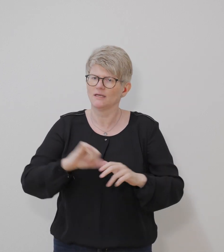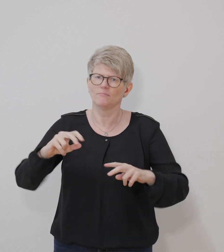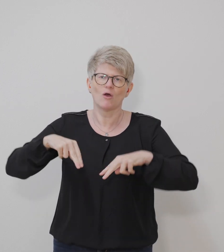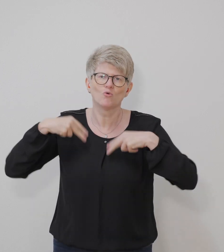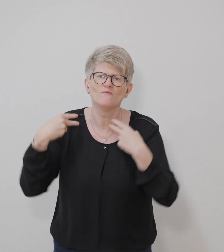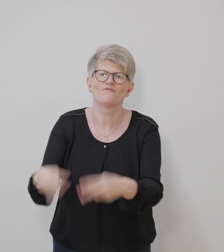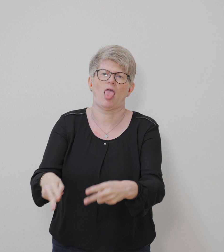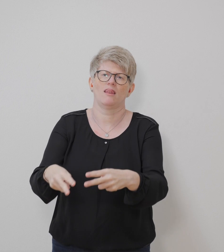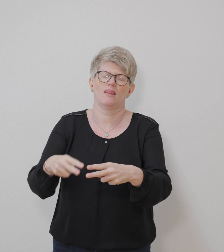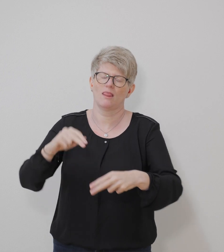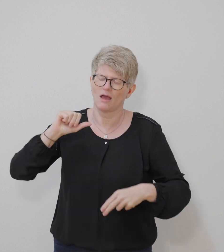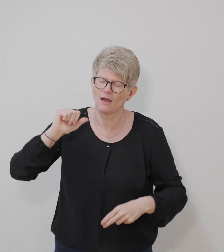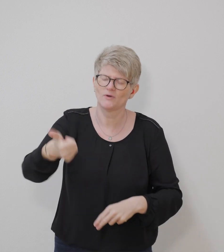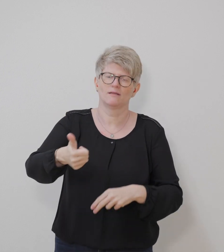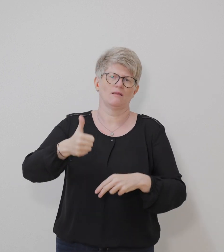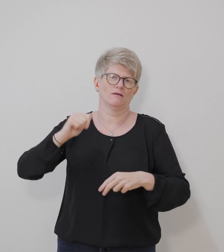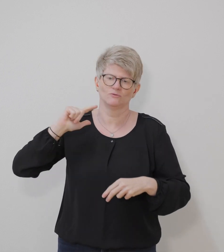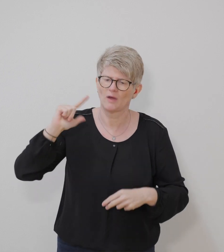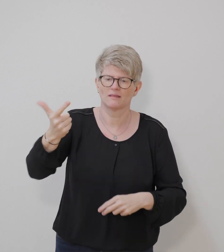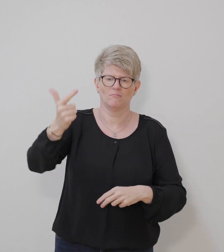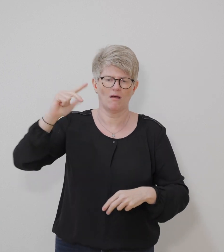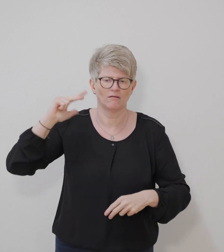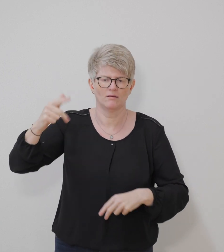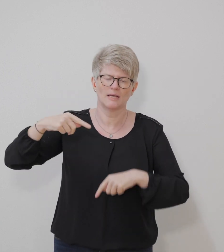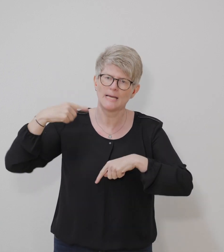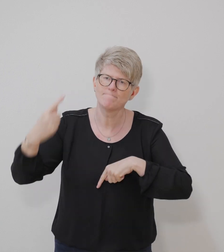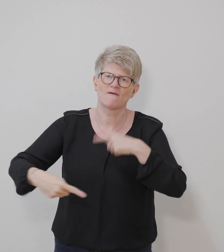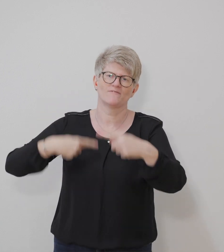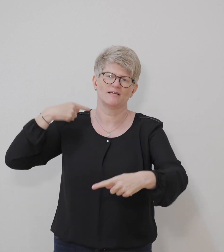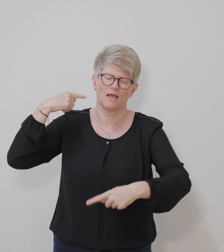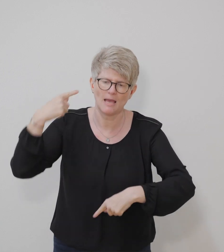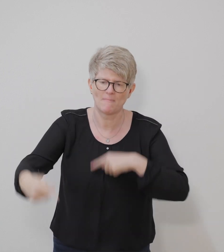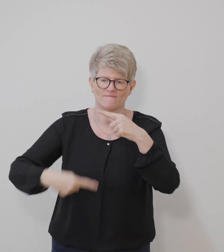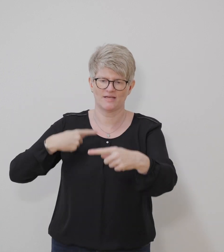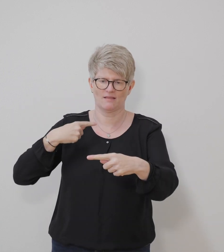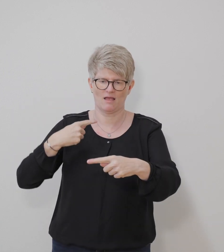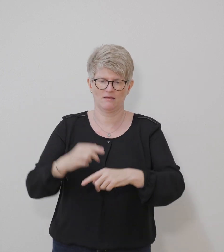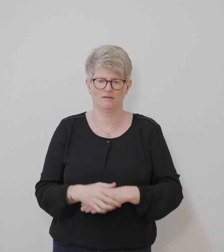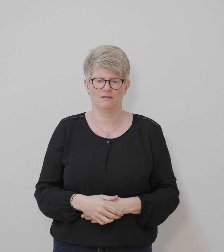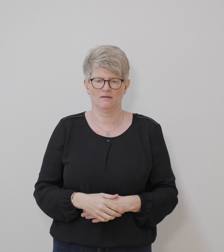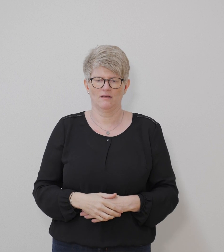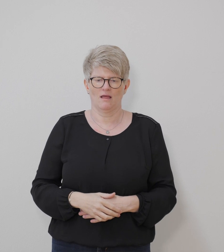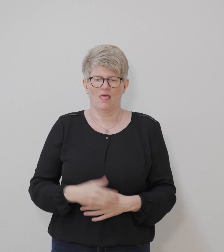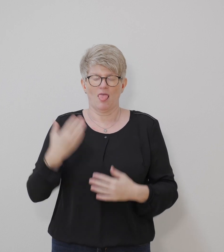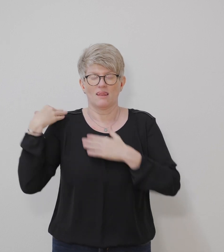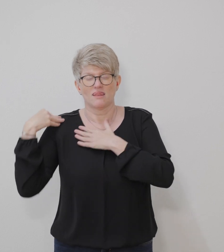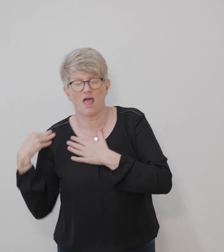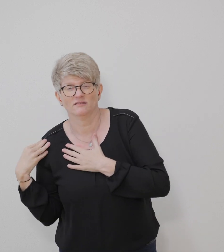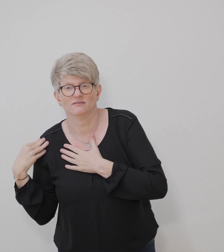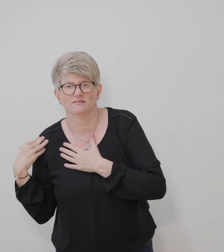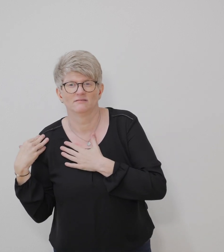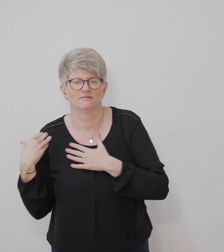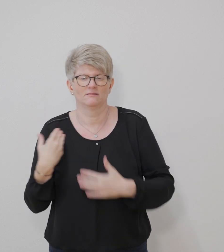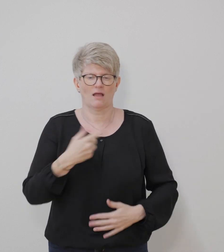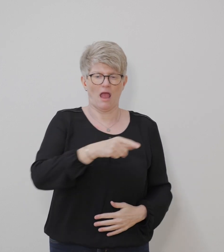baue einen Rückfall. Zum ersten Mal, zum zweiten Mal, zum wiederholten Mal.